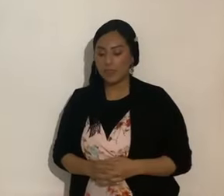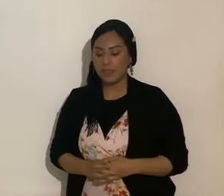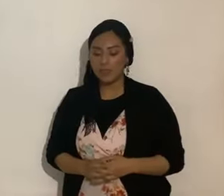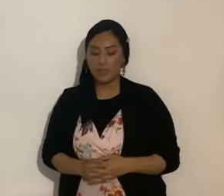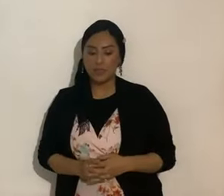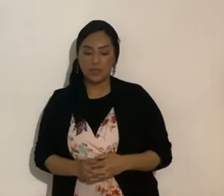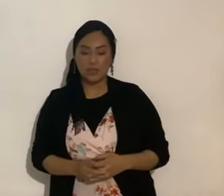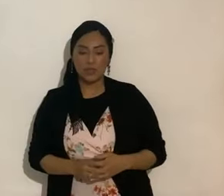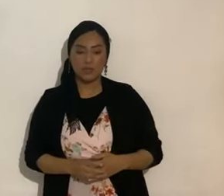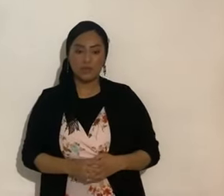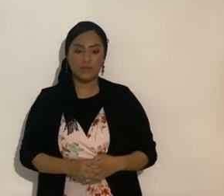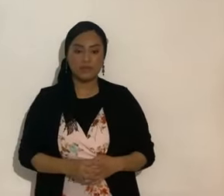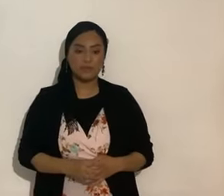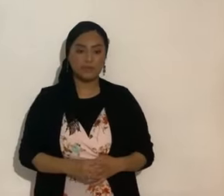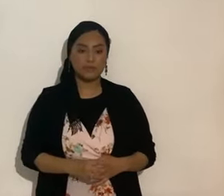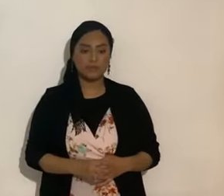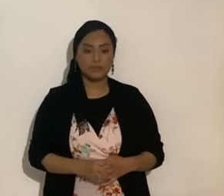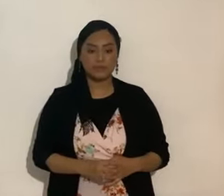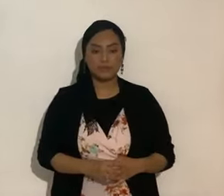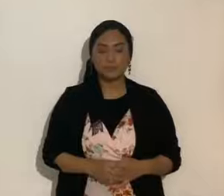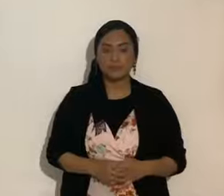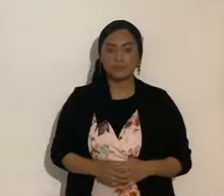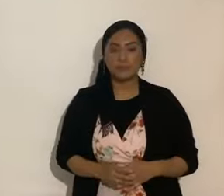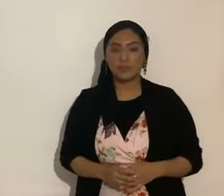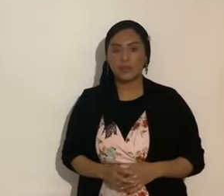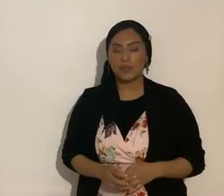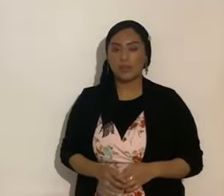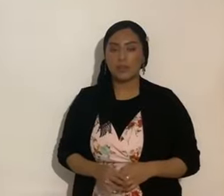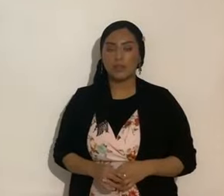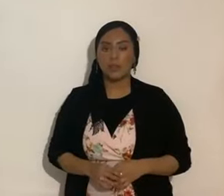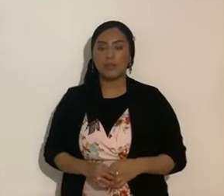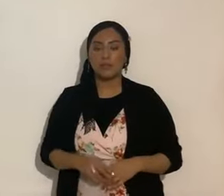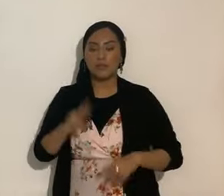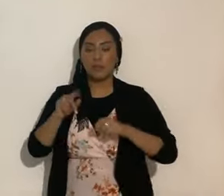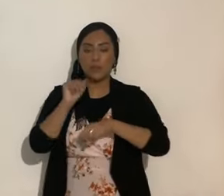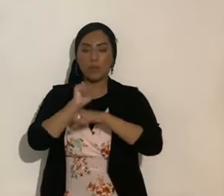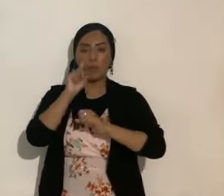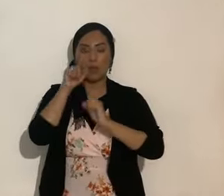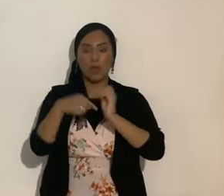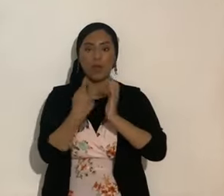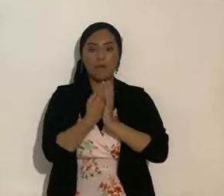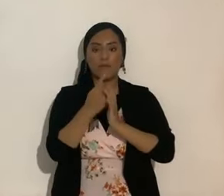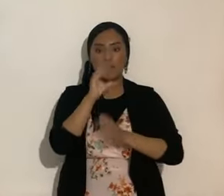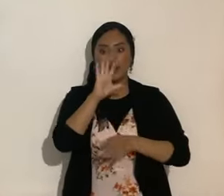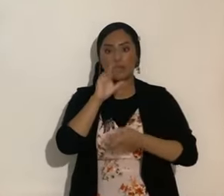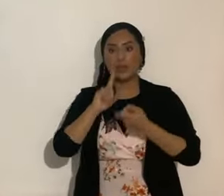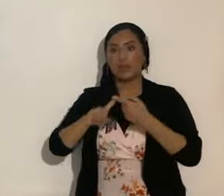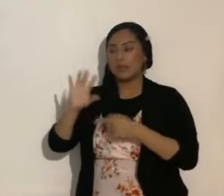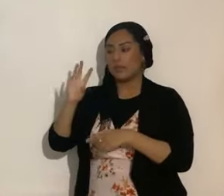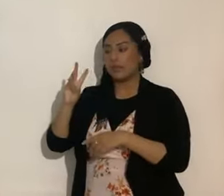hacia quienes trabajaban, habían trabajado solamente una hora, de las 5 de la tarde a las 6 de la tarde. Ahora, por lo